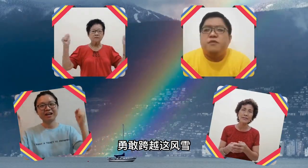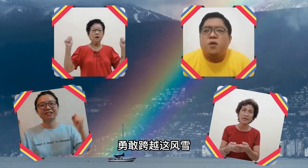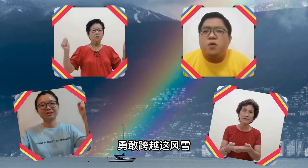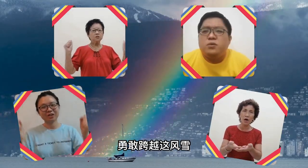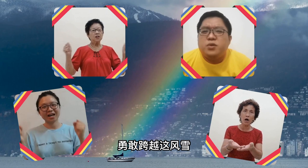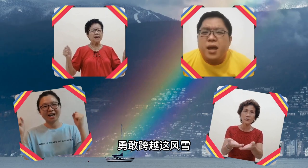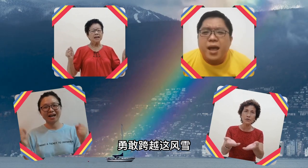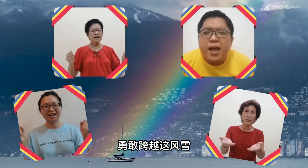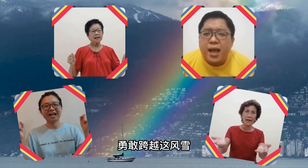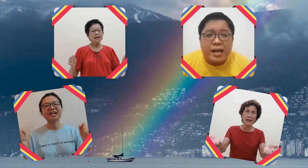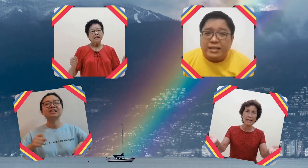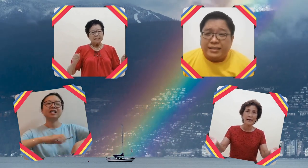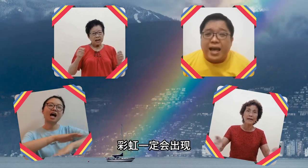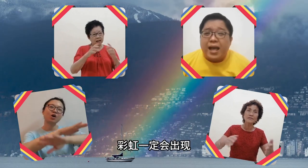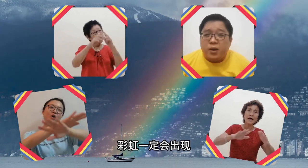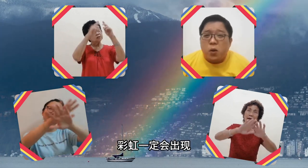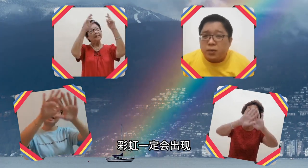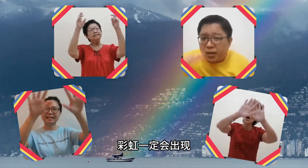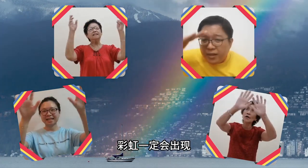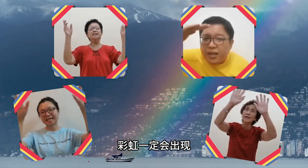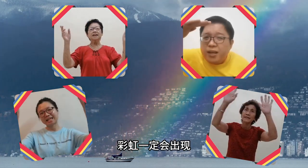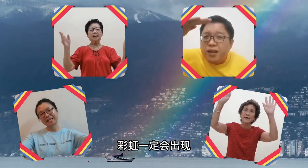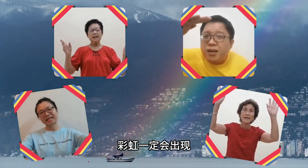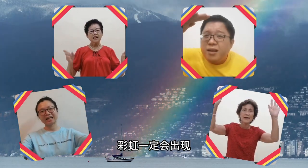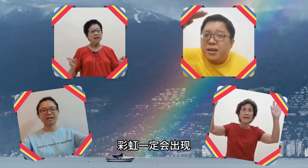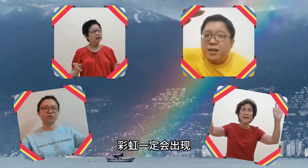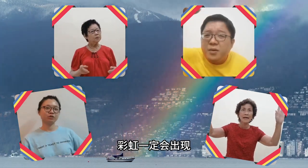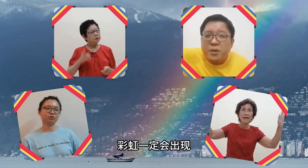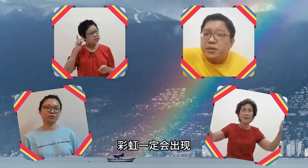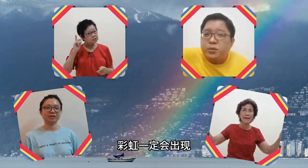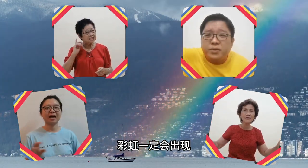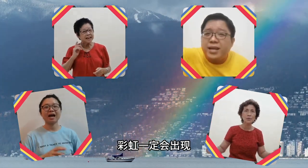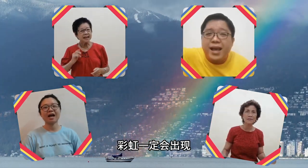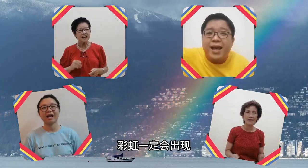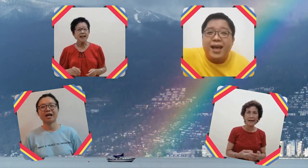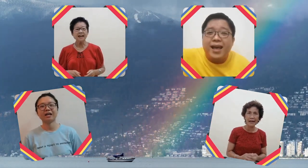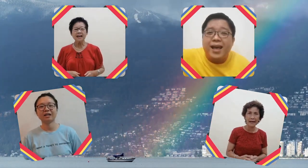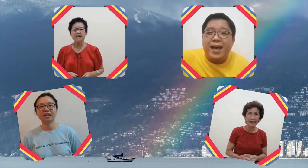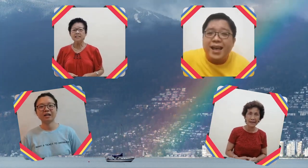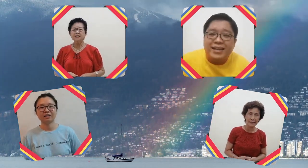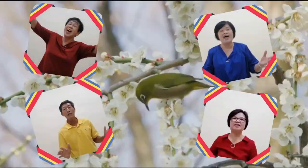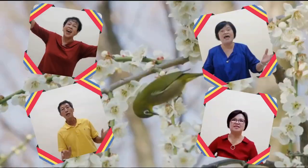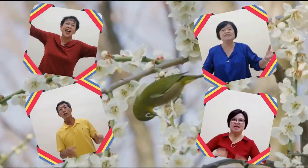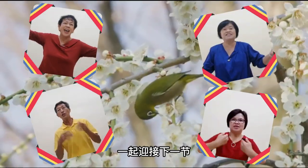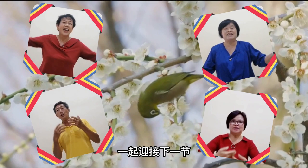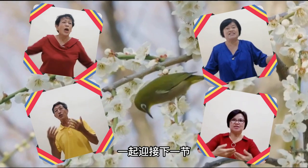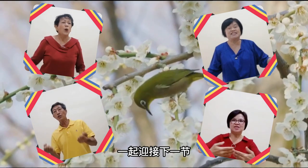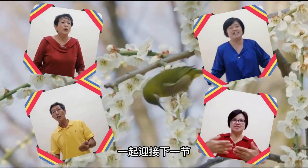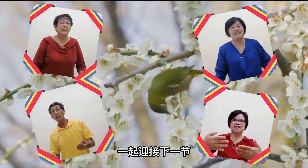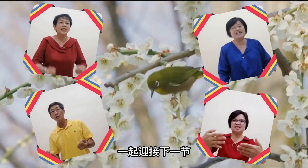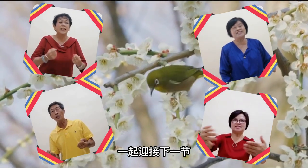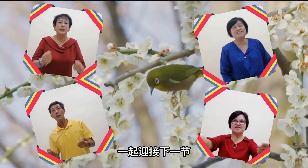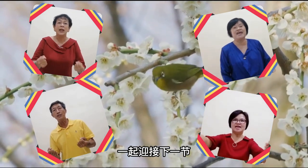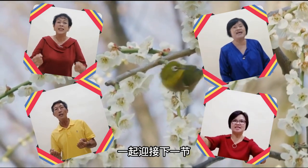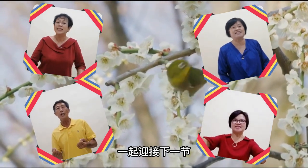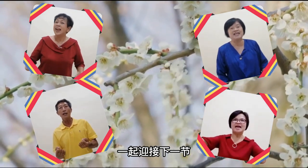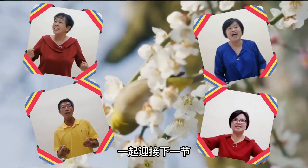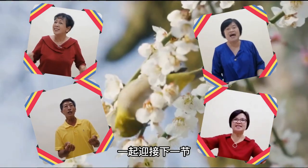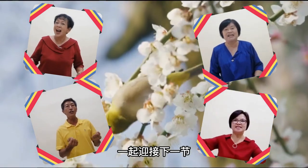这风雪，彩虹一定会出现，一起迎接下一